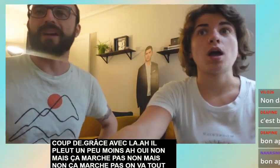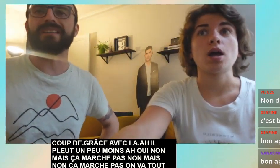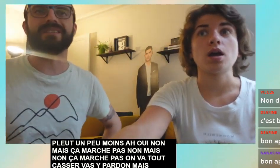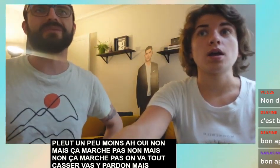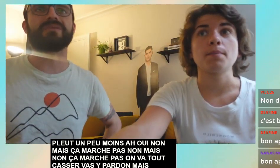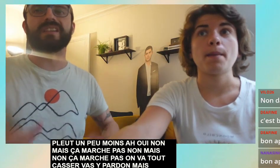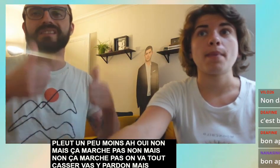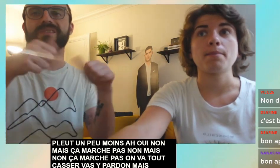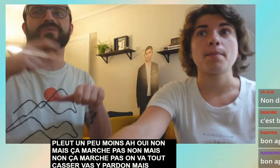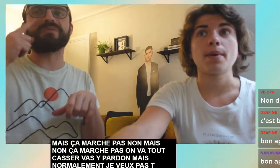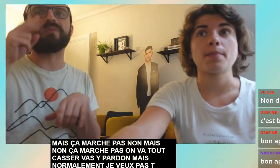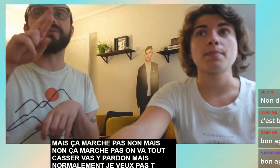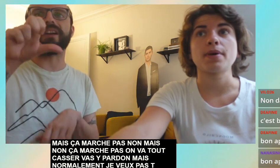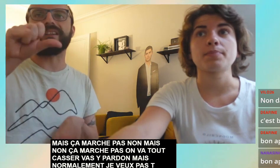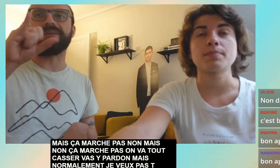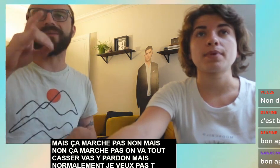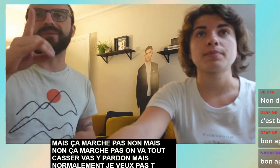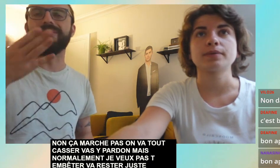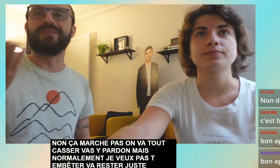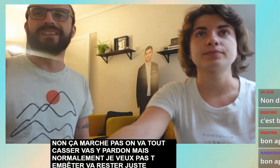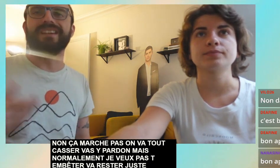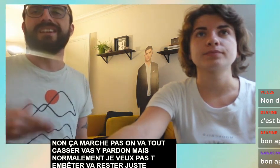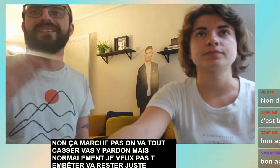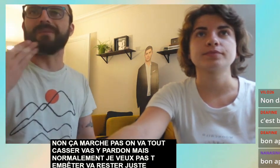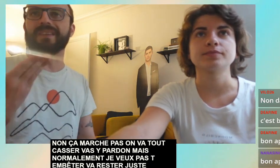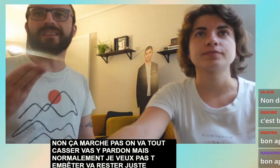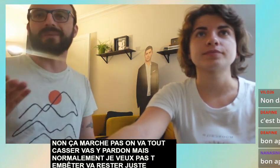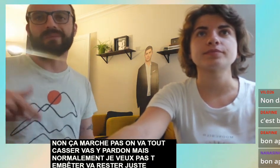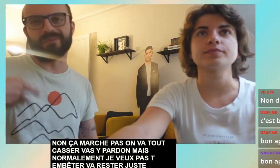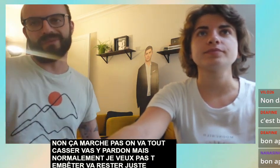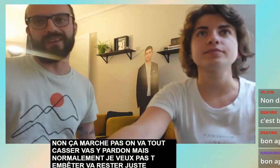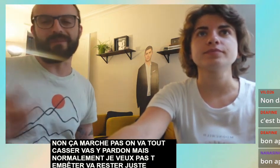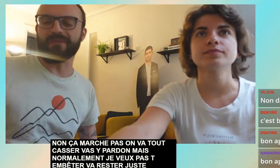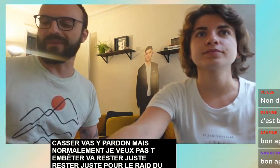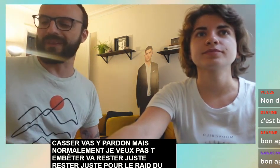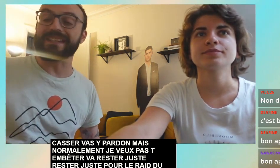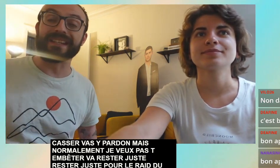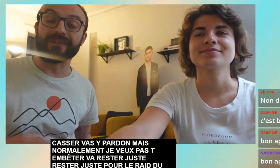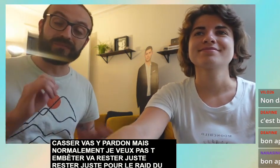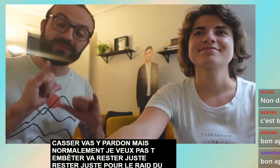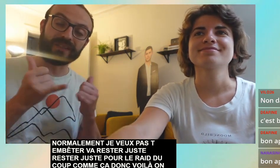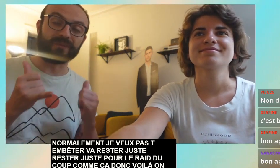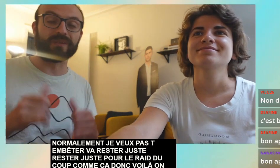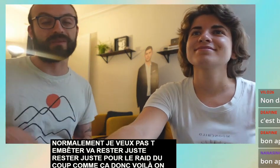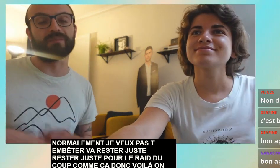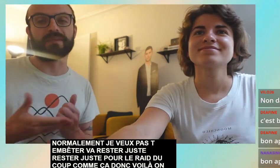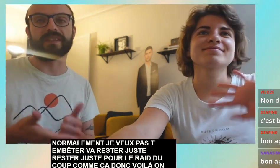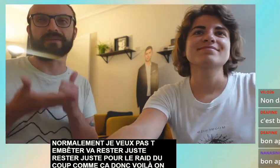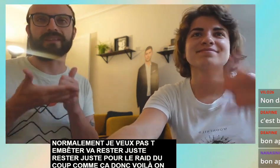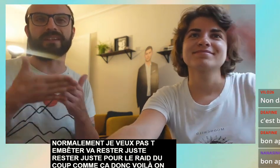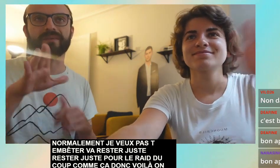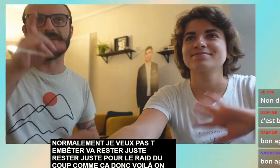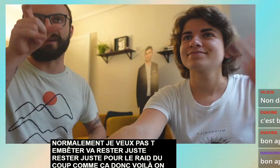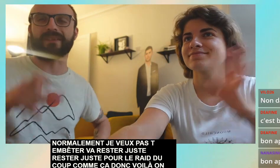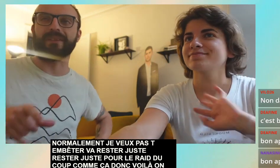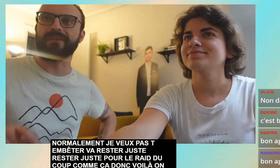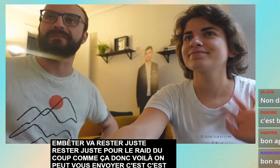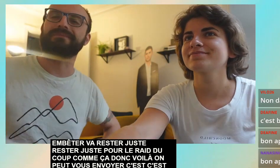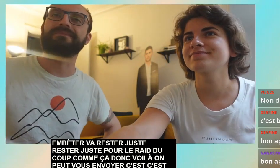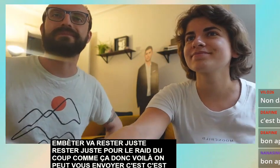rester juste pour le raid, du coup. Comme ça, donc, on peut vous envoyer, c'est cool et tout, puis ça soutiendra une autre personne.